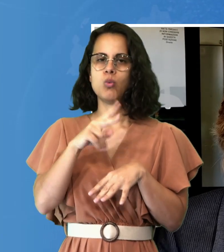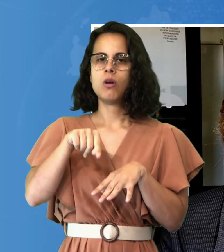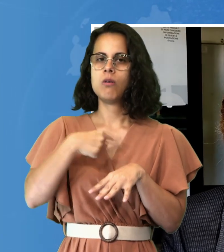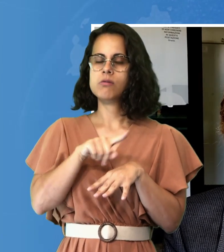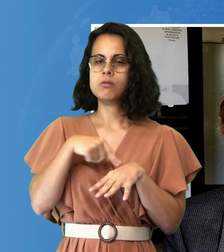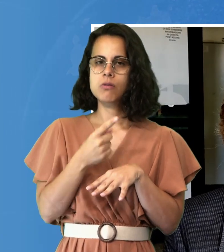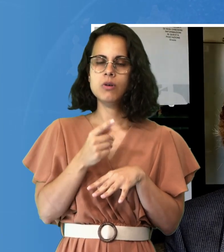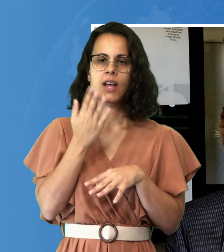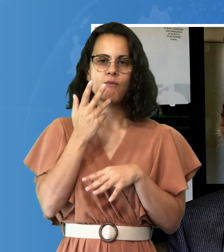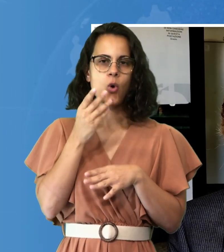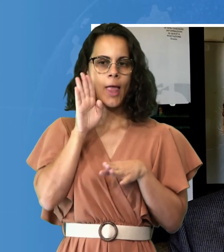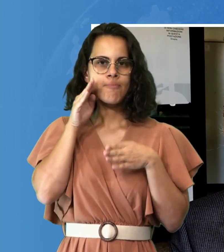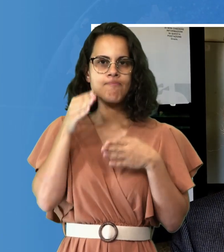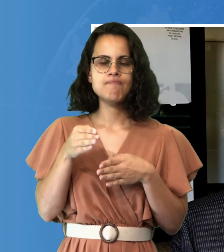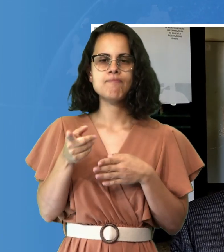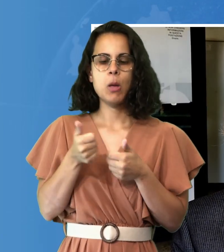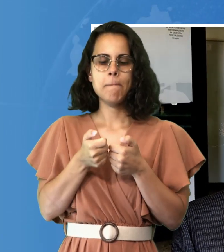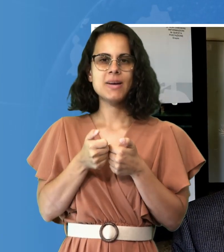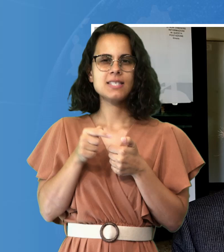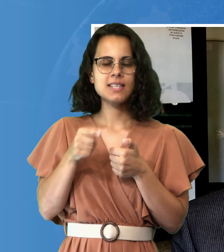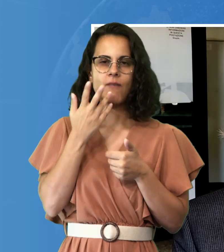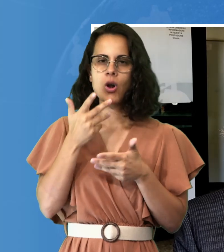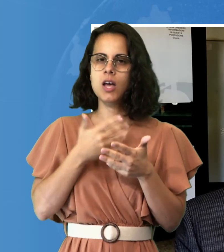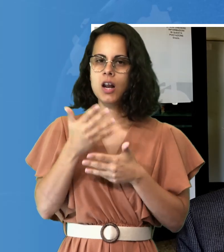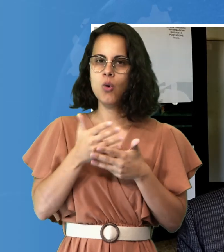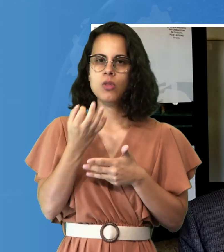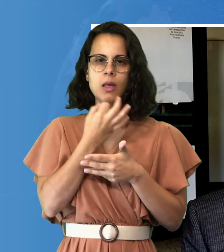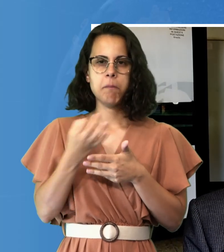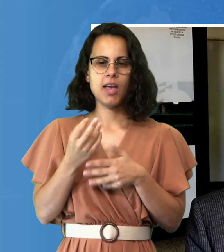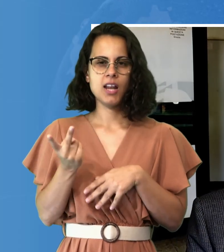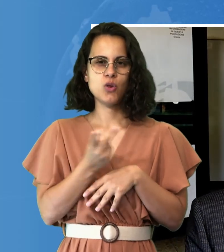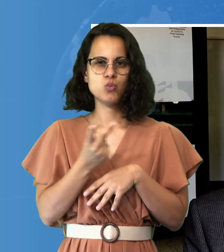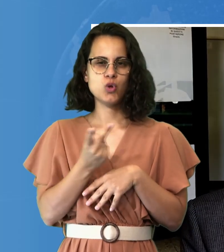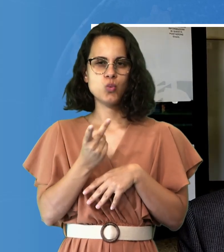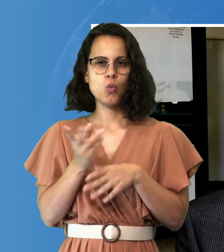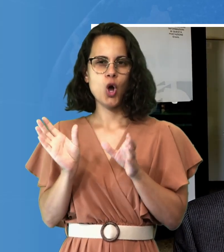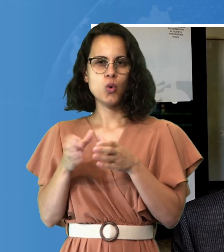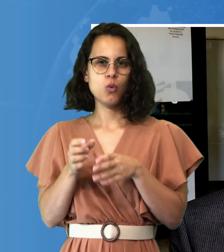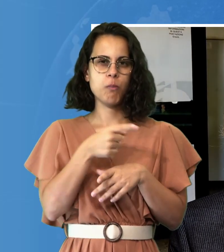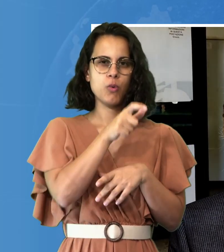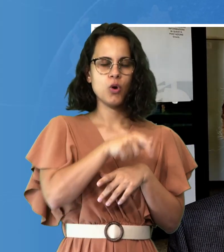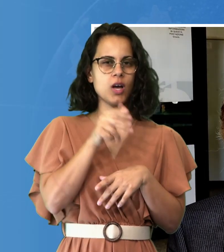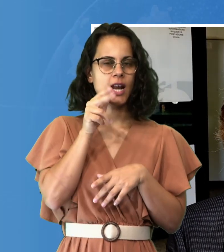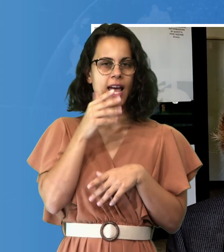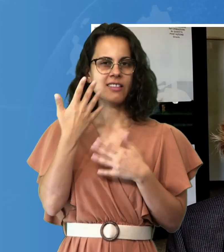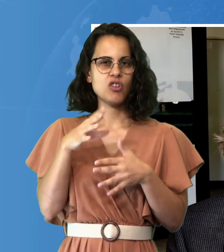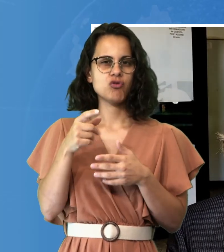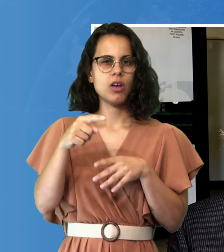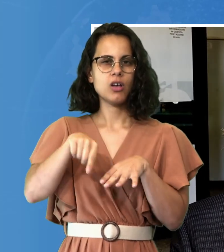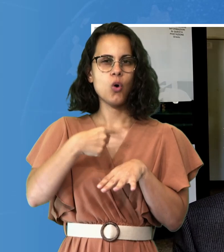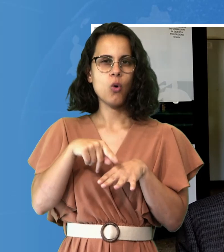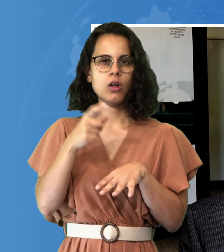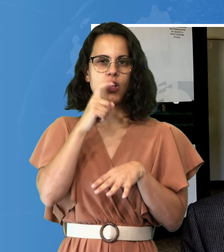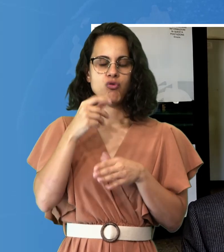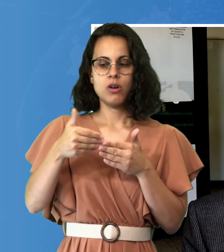concentrandosi sullo scambio di messaggi e chat tra la ragazza e i quattro amici. Nelle ore e nelle giornate successive alla